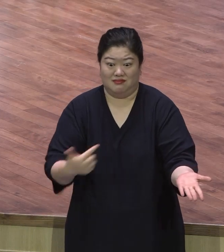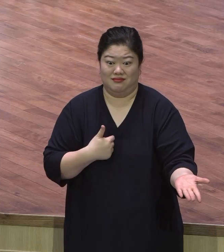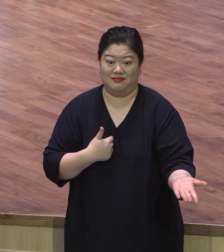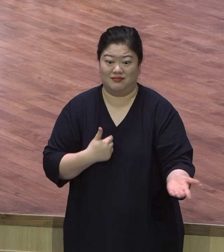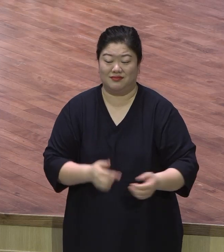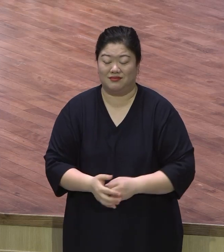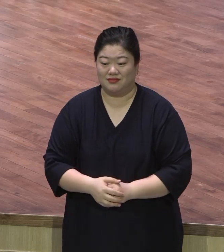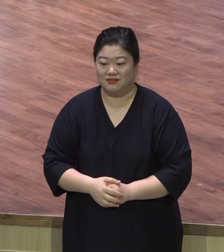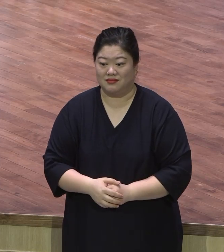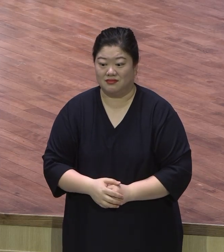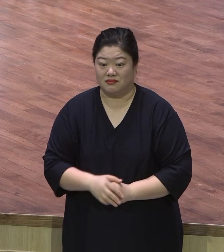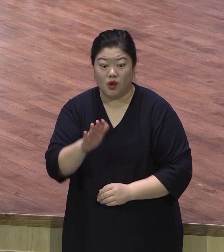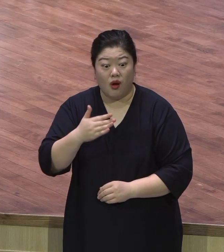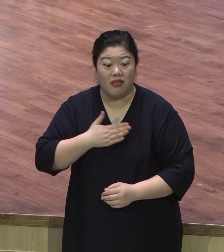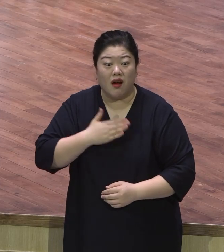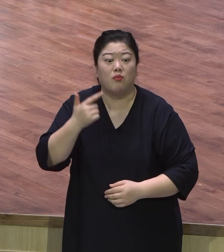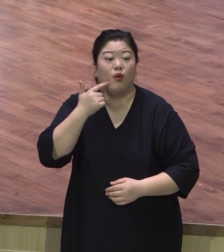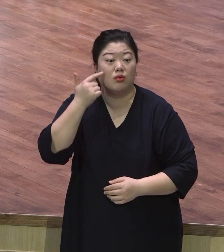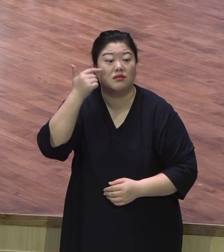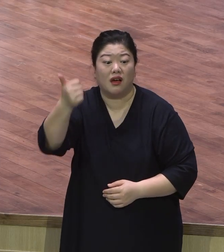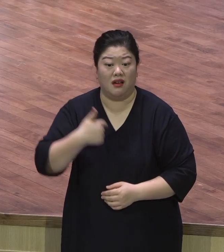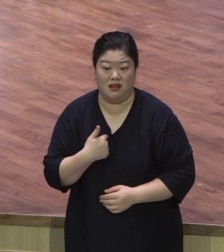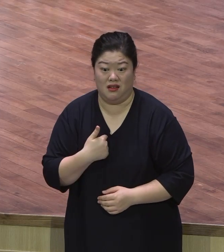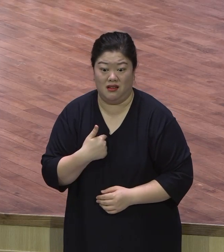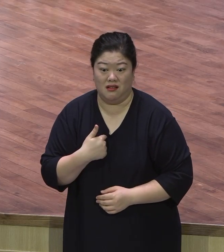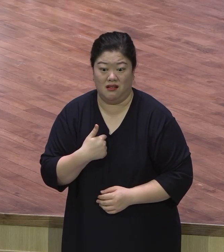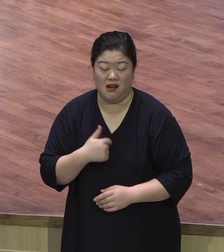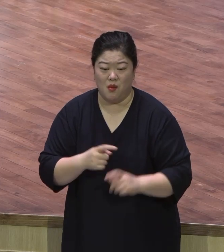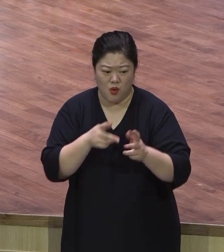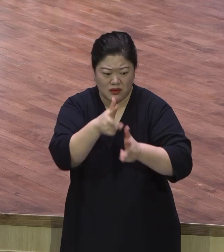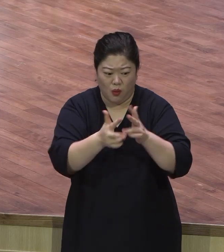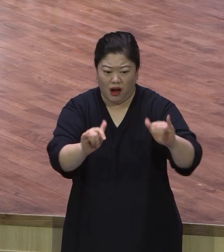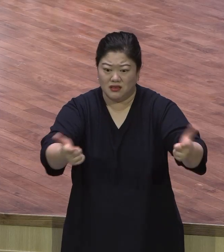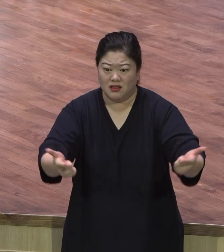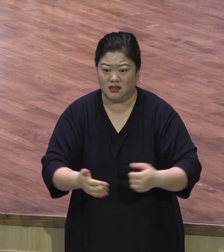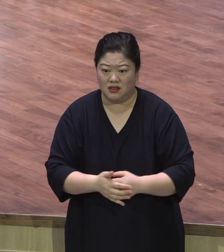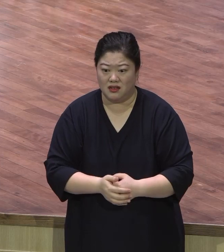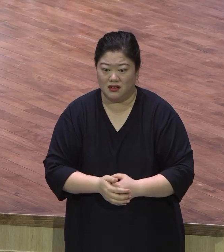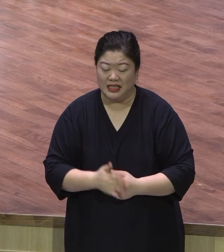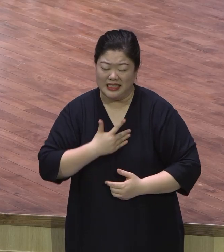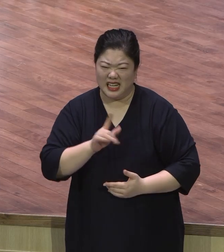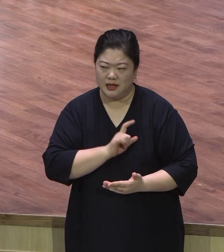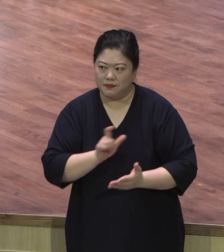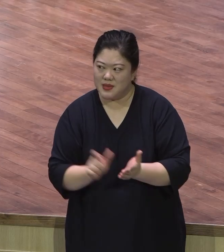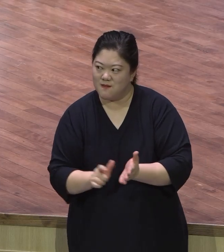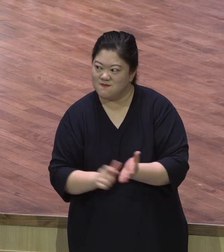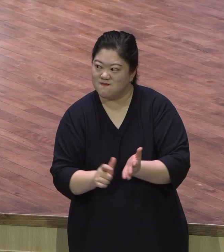목사가 막. 어느 교회 목사들은 막 꼼치로 오는 게 많은가 보다.